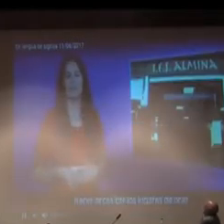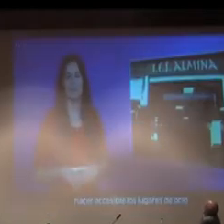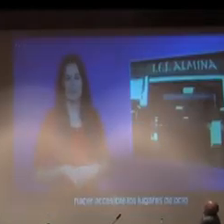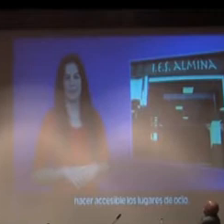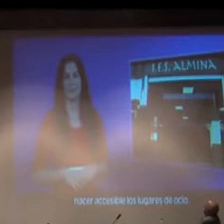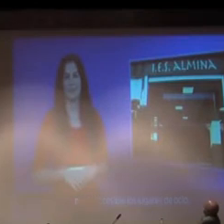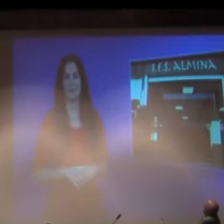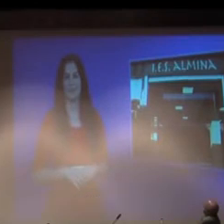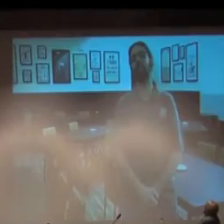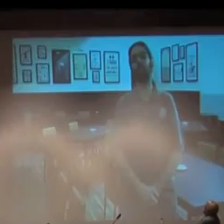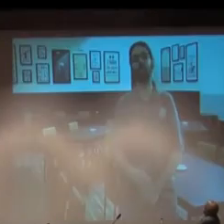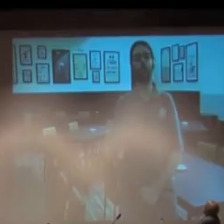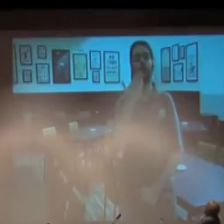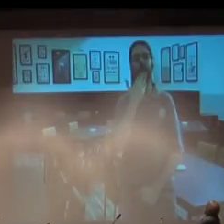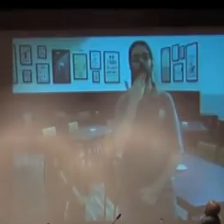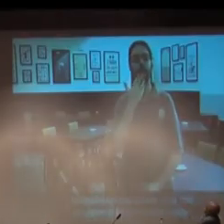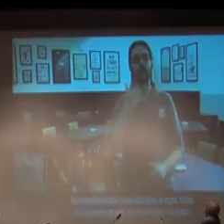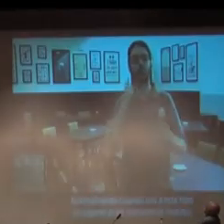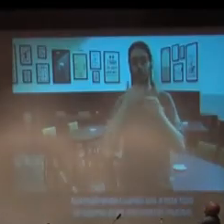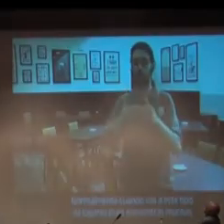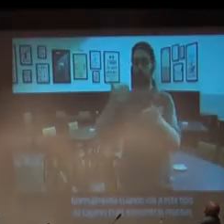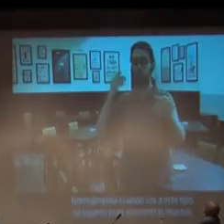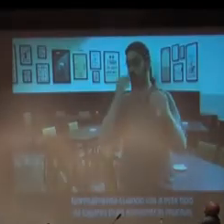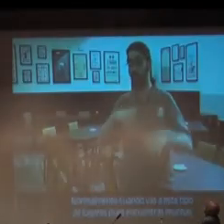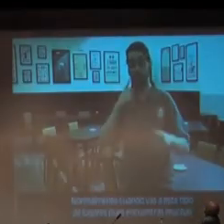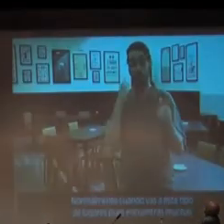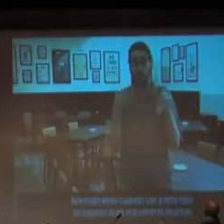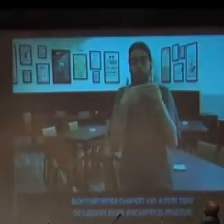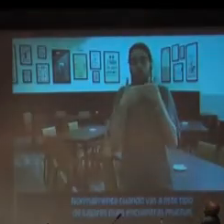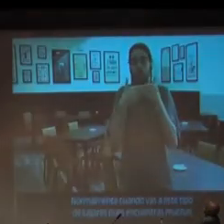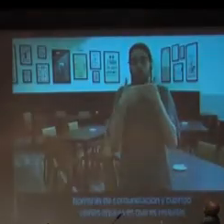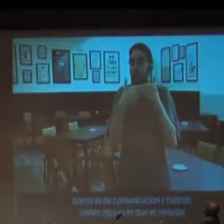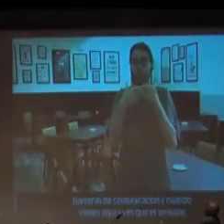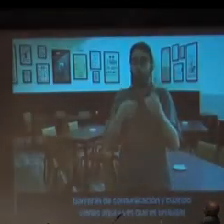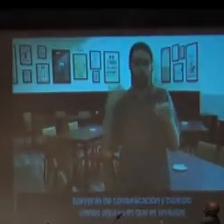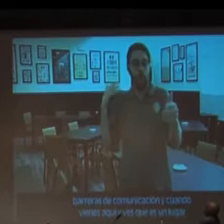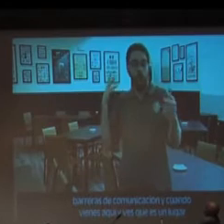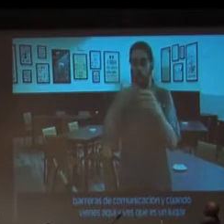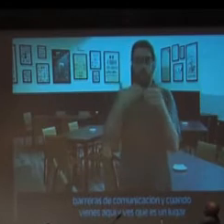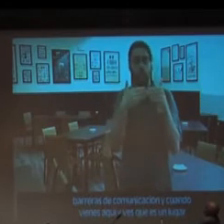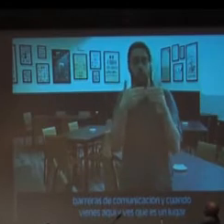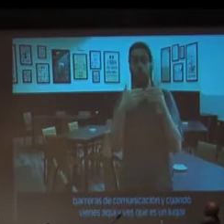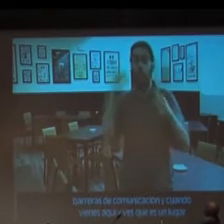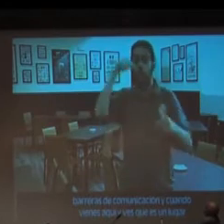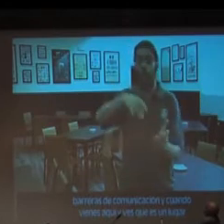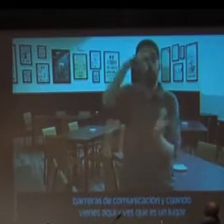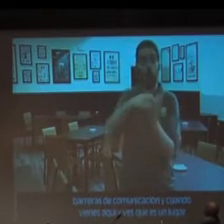ocio. Normalmente, cuando vas a este tipo de lugares, pues encuentras muchas barreras de comunicación, y cuando vienes aquí y ves que es un